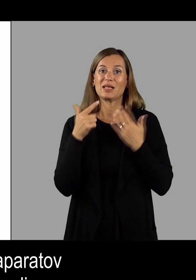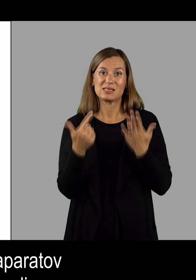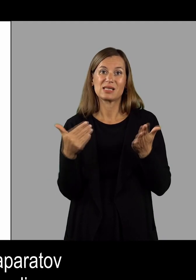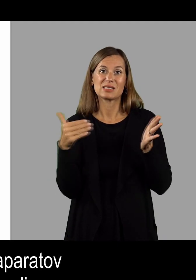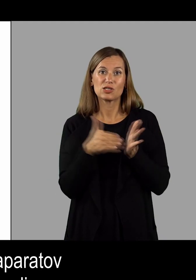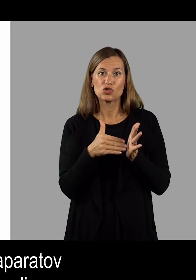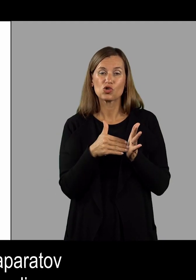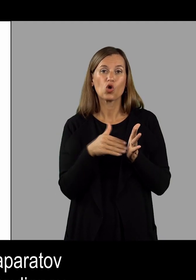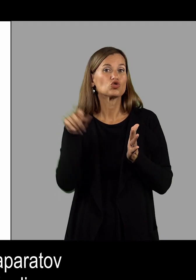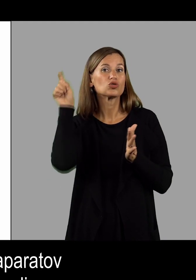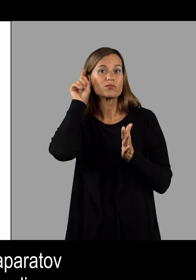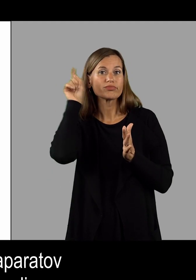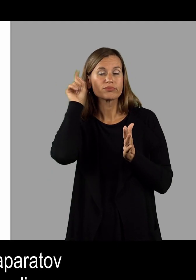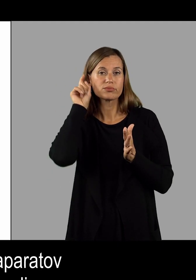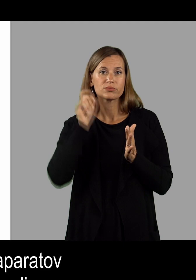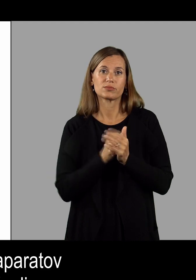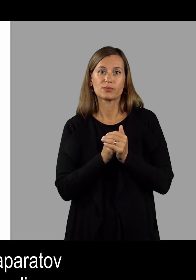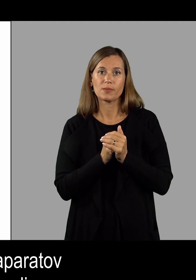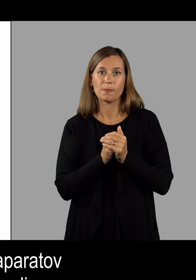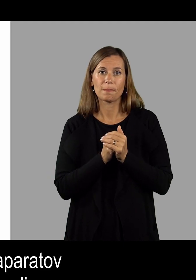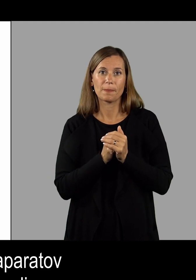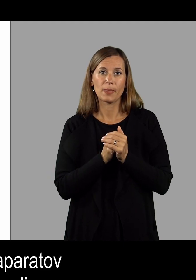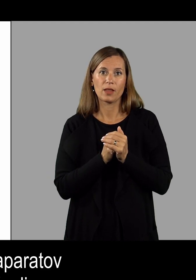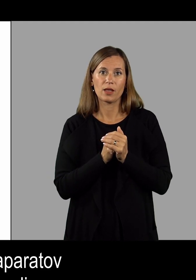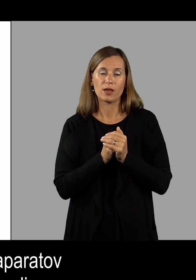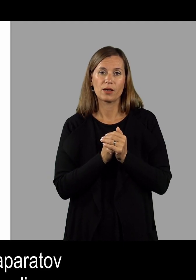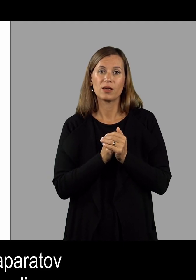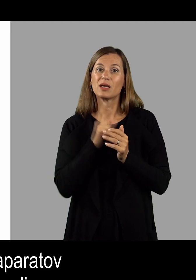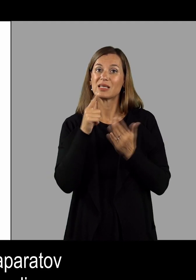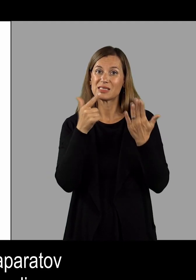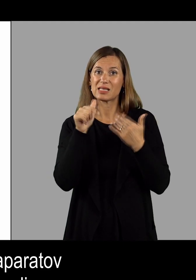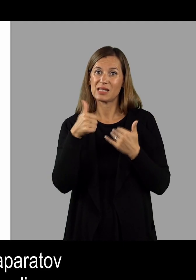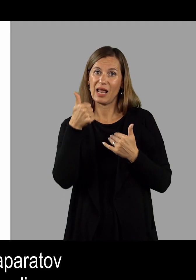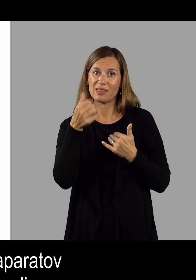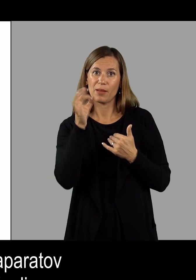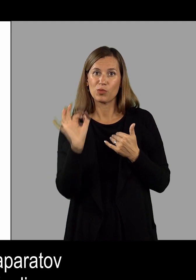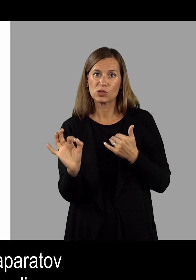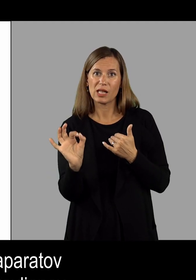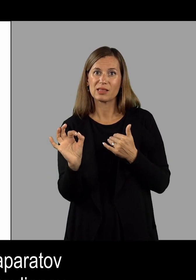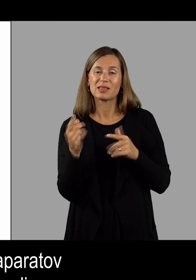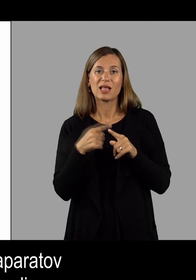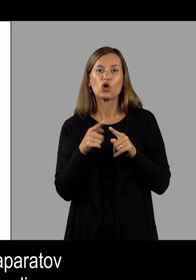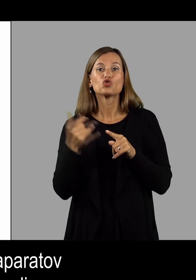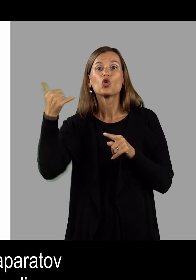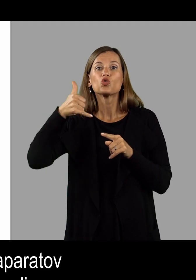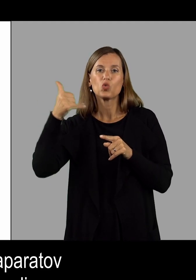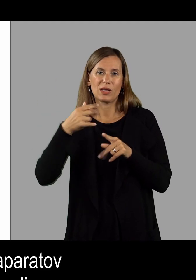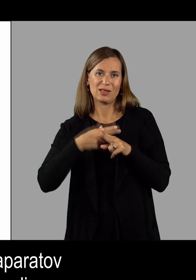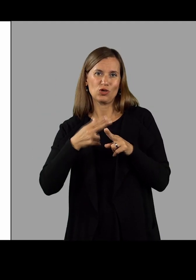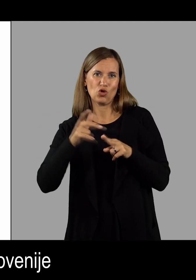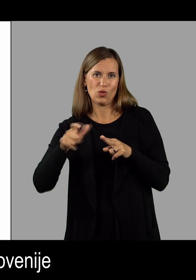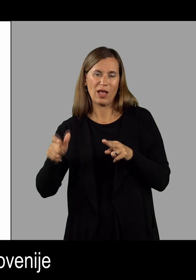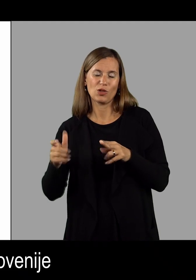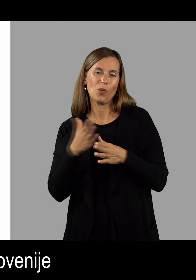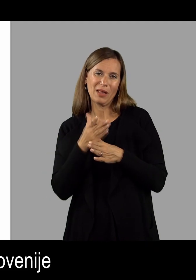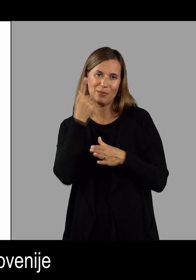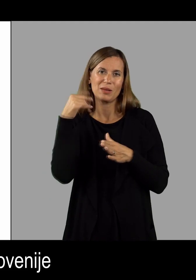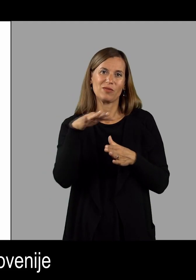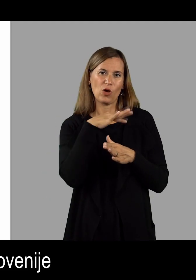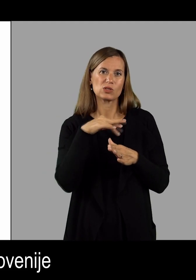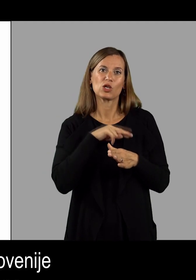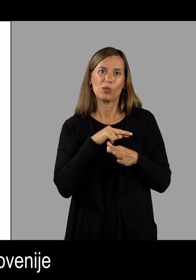20% prebivalstva, katerih starost je 65 let ali več. Približno okrog 2000